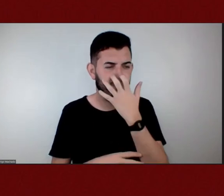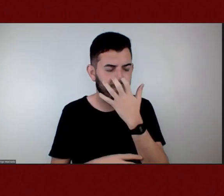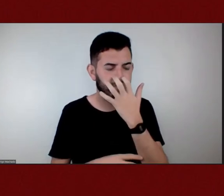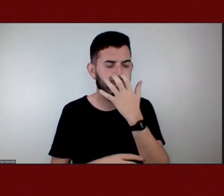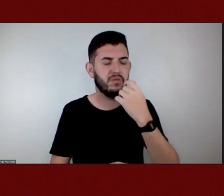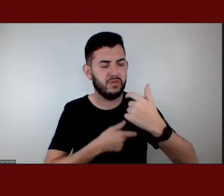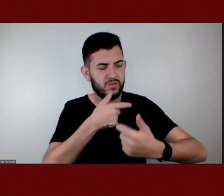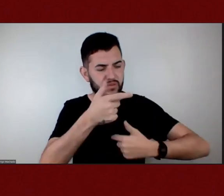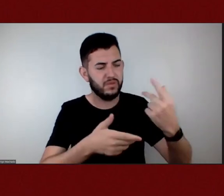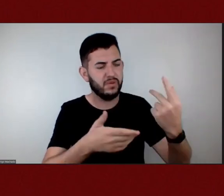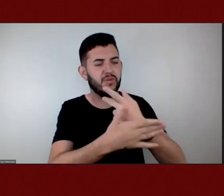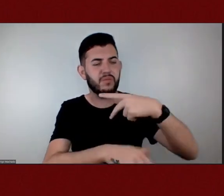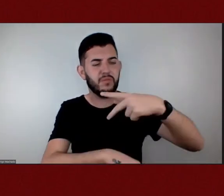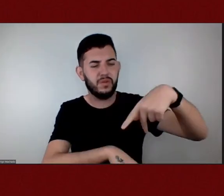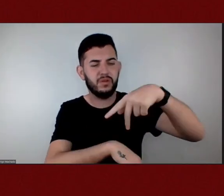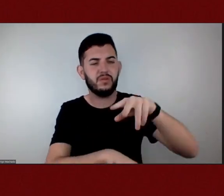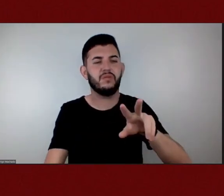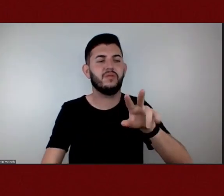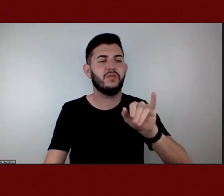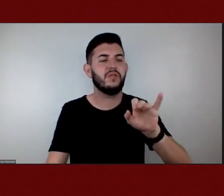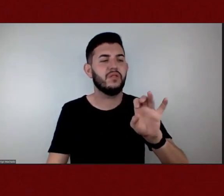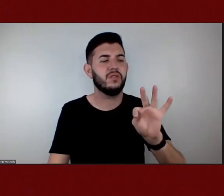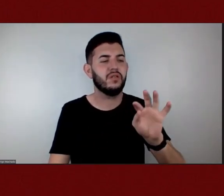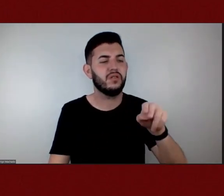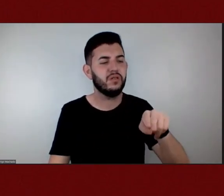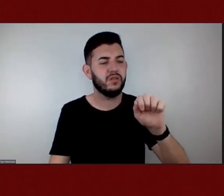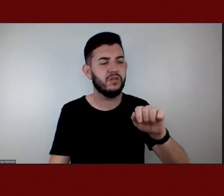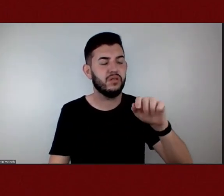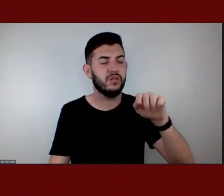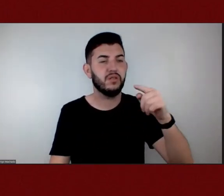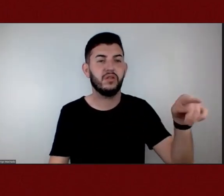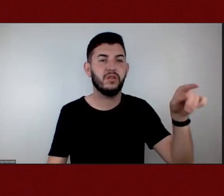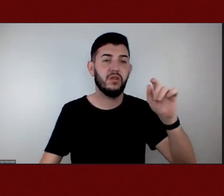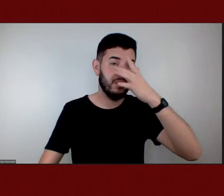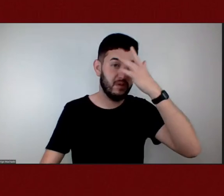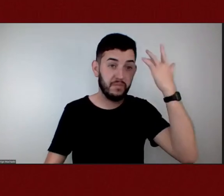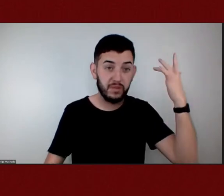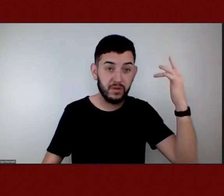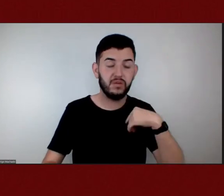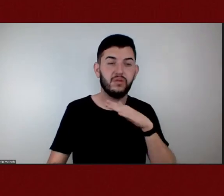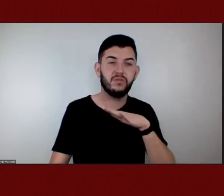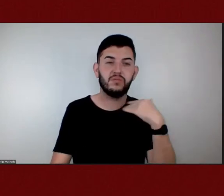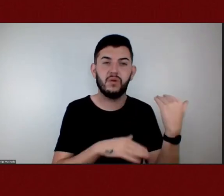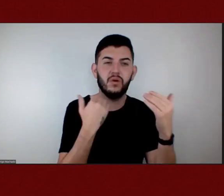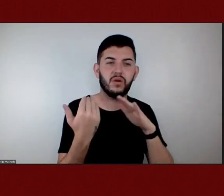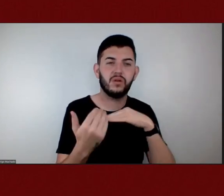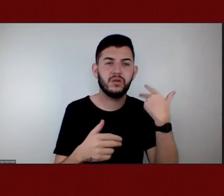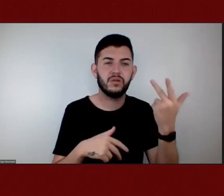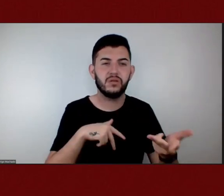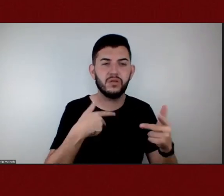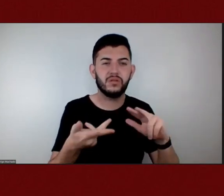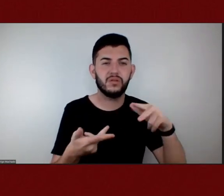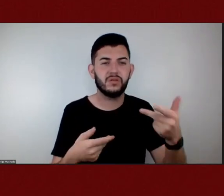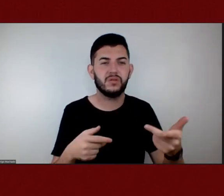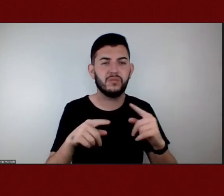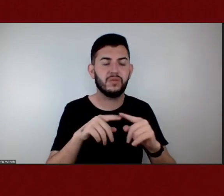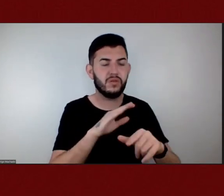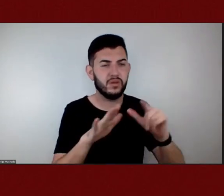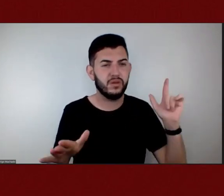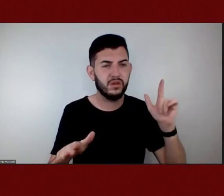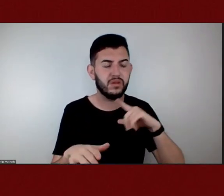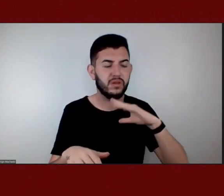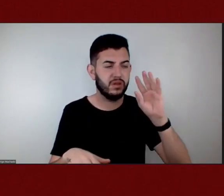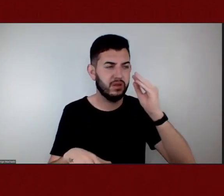companheiros que foram assassinados em tantas circunstâncias. Enfim, resumindo, antes de ter a mínima consciência das possibilidades da política, eu sinto